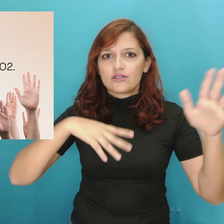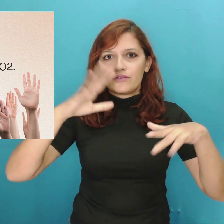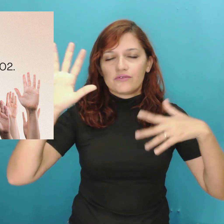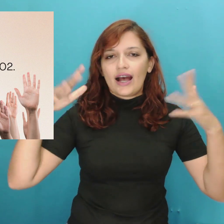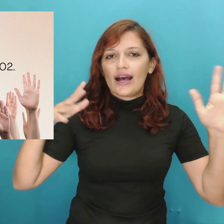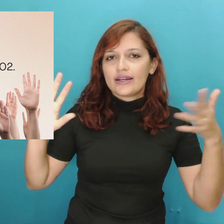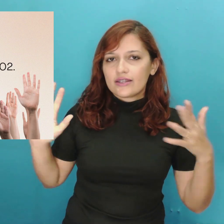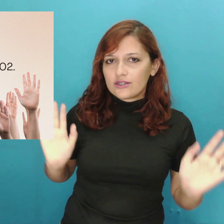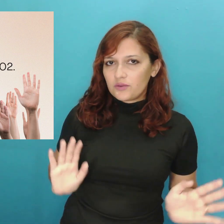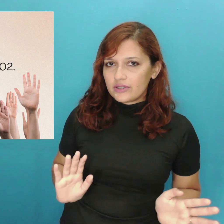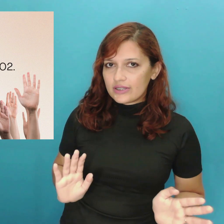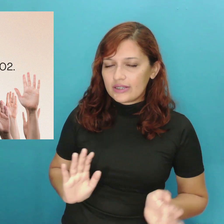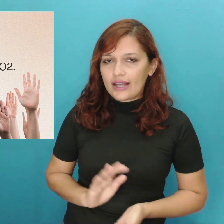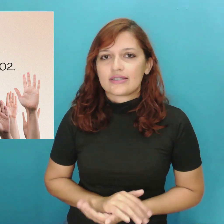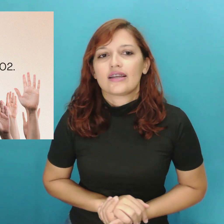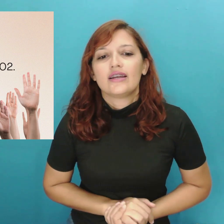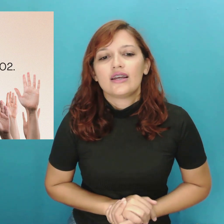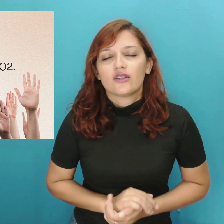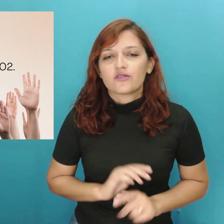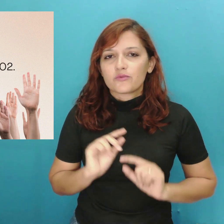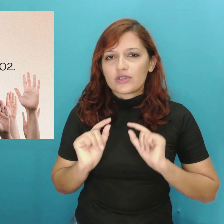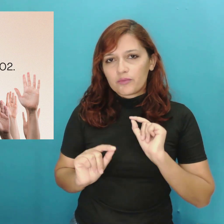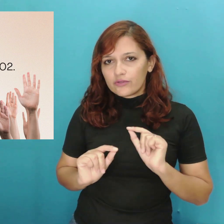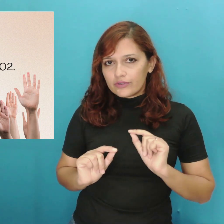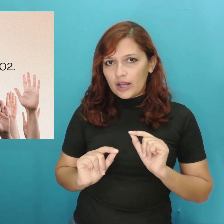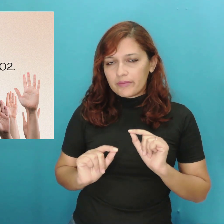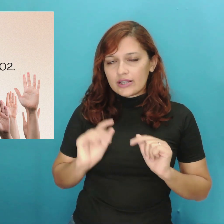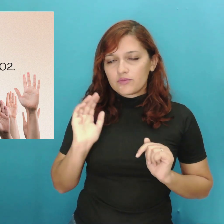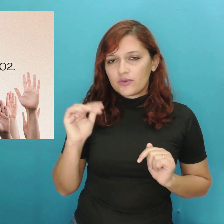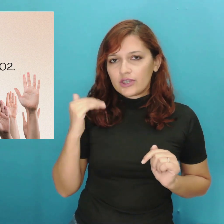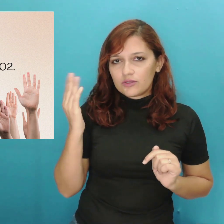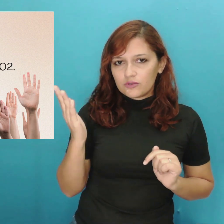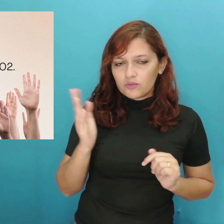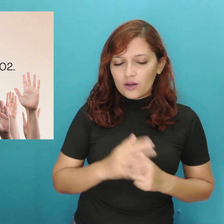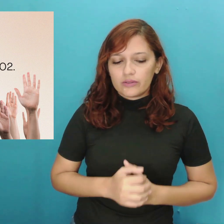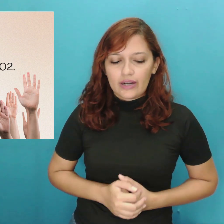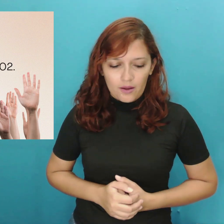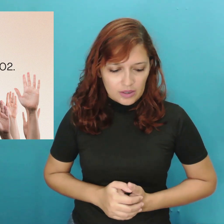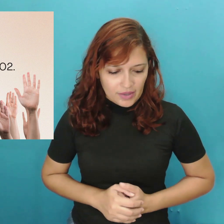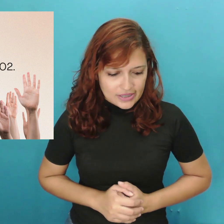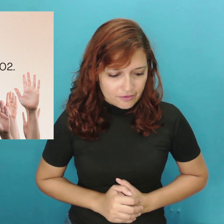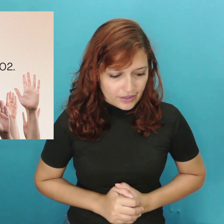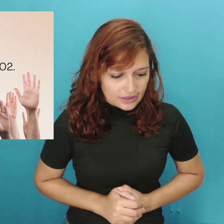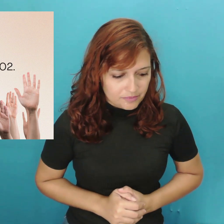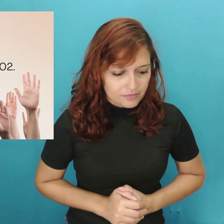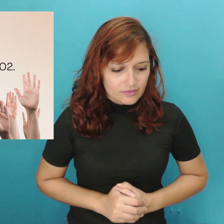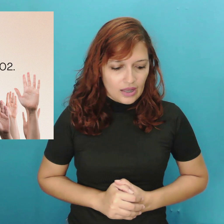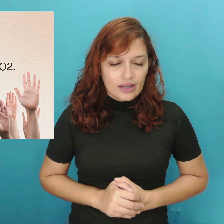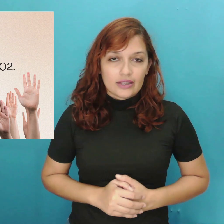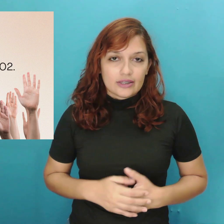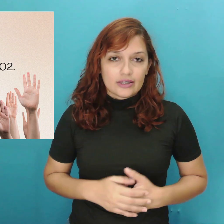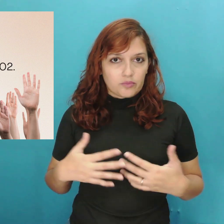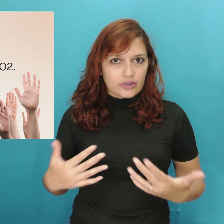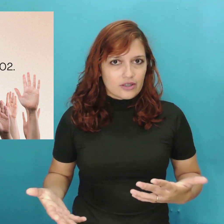existem várias línguas de sinais. Nós vamos nos aprofundar mais um pouquinho numa outra aula mais à frente. Então, por isso que eu